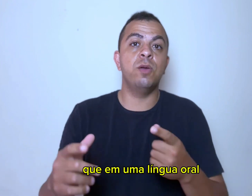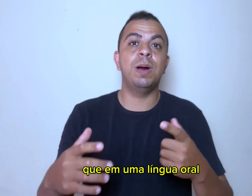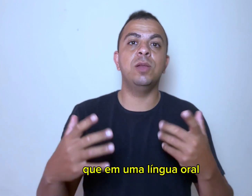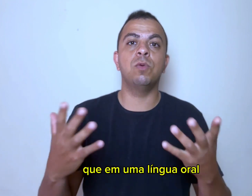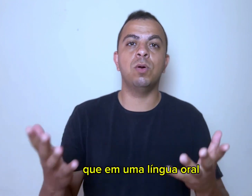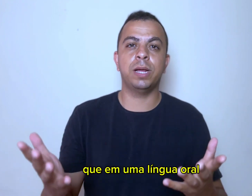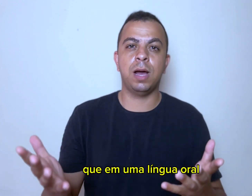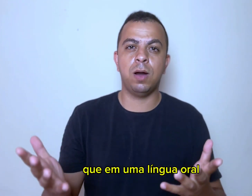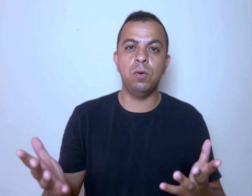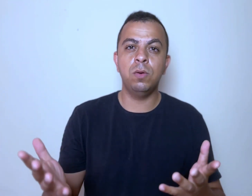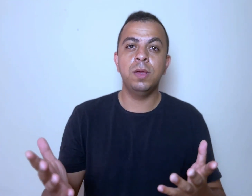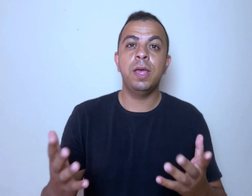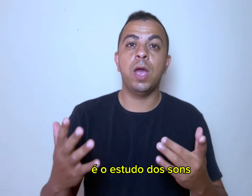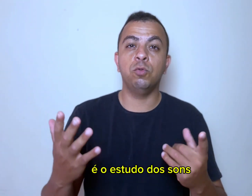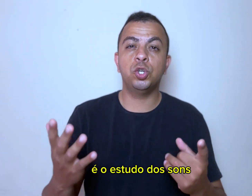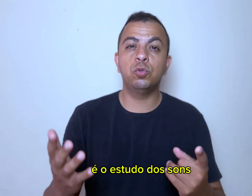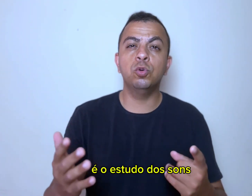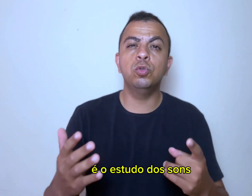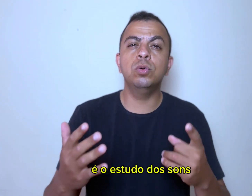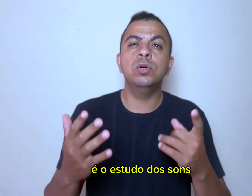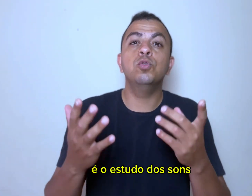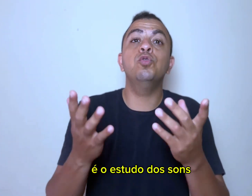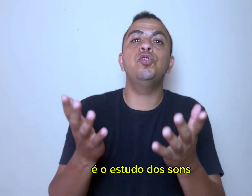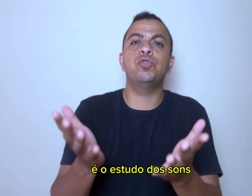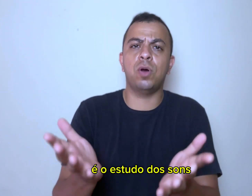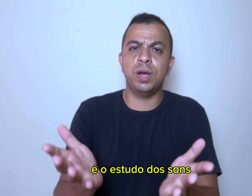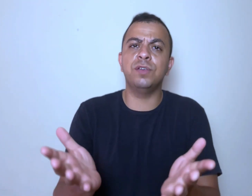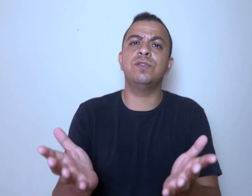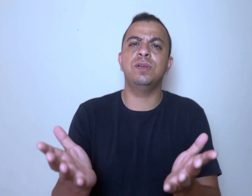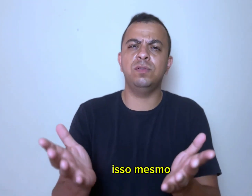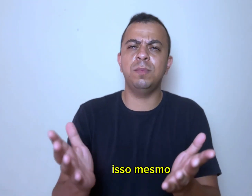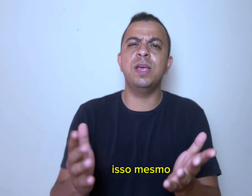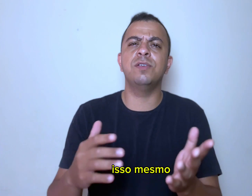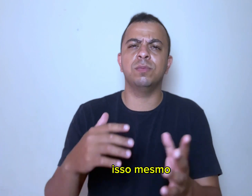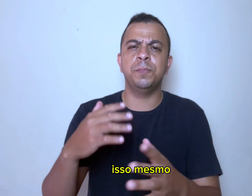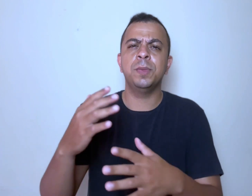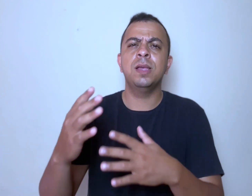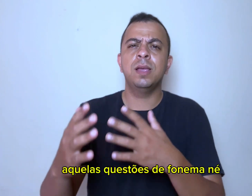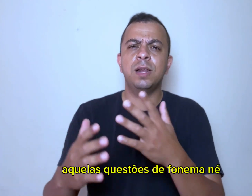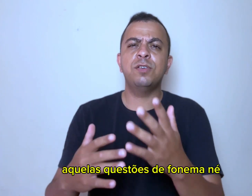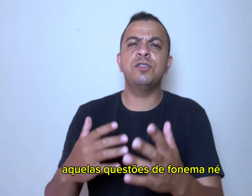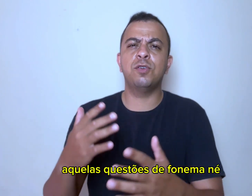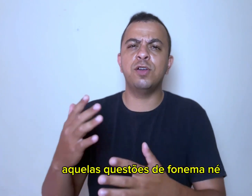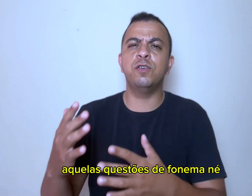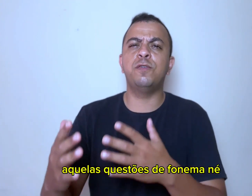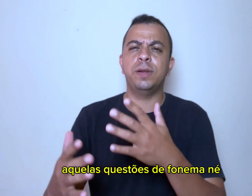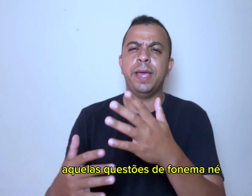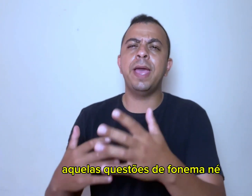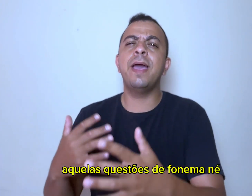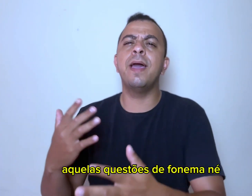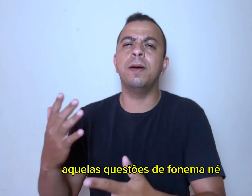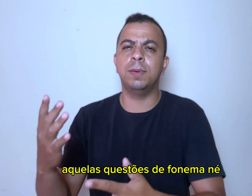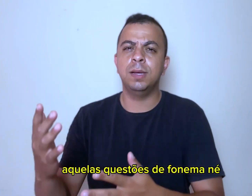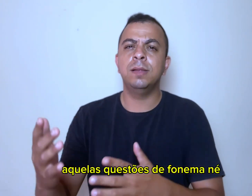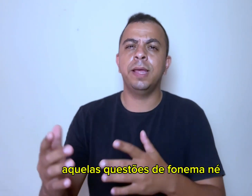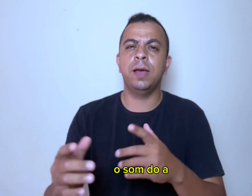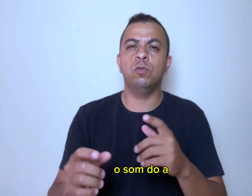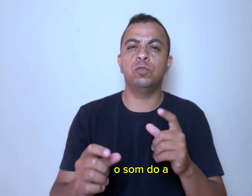uma língua oral é o estudo dos sons, isso mesmo. Aquelas questões de fonema, né? O som